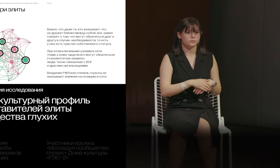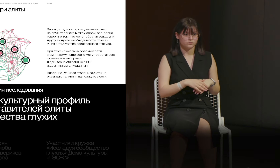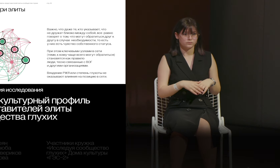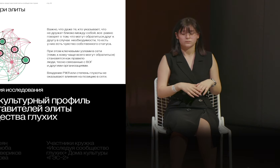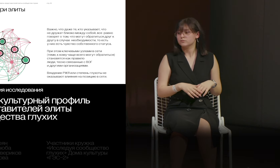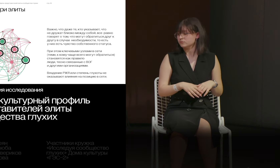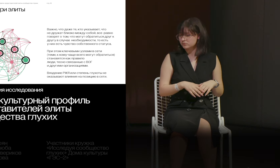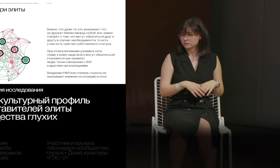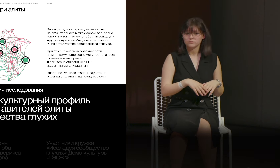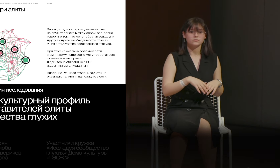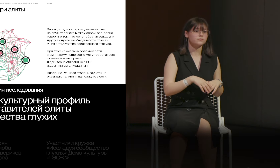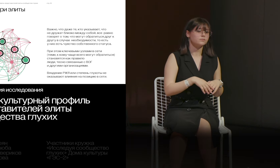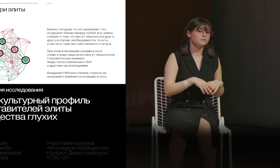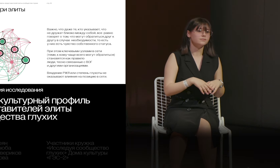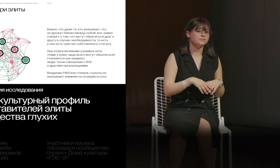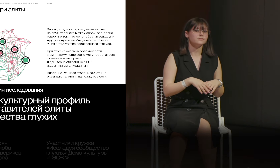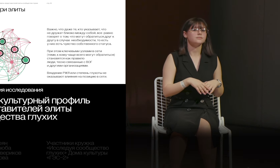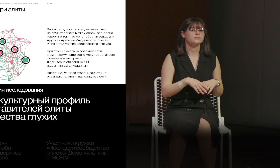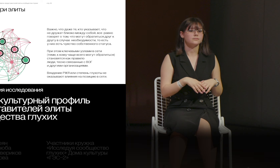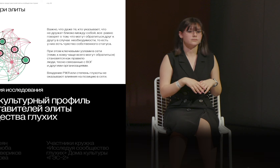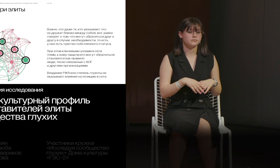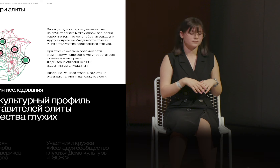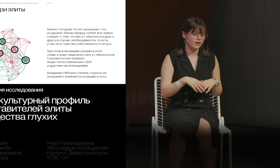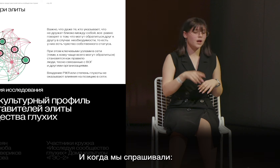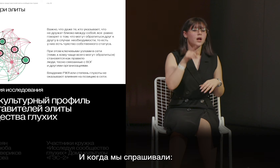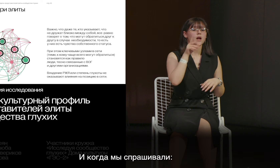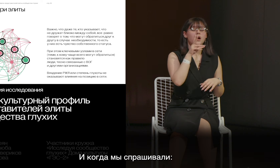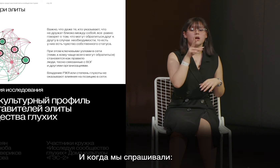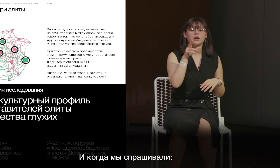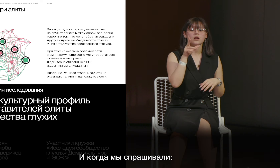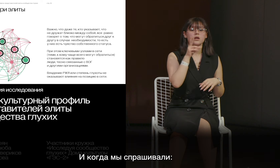друг друга, но тесных связей при этом нет.